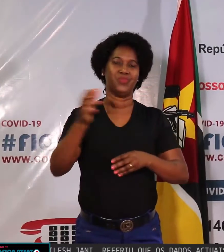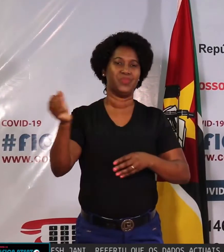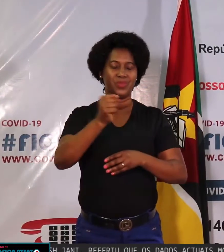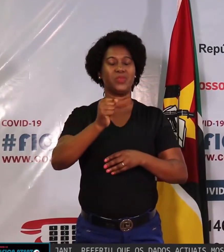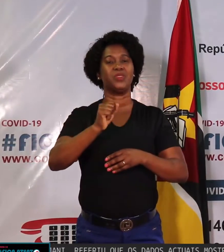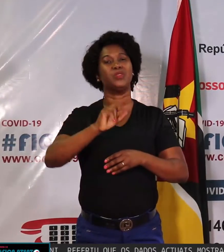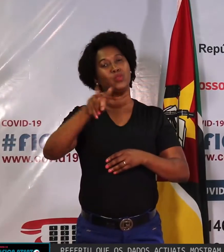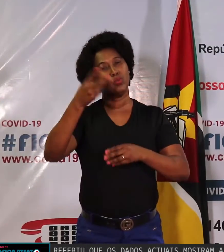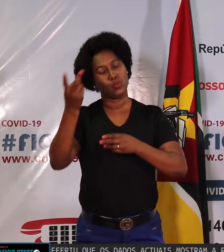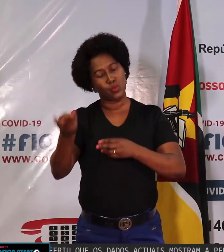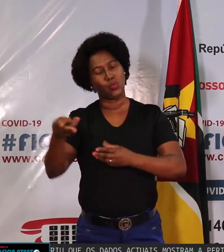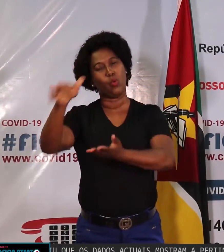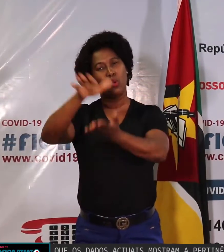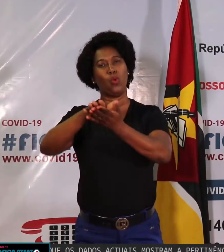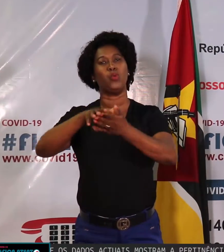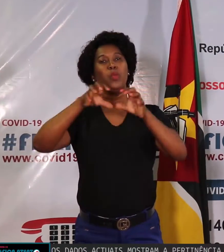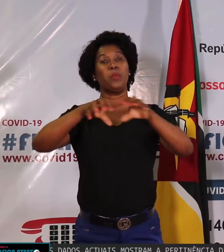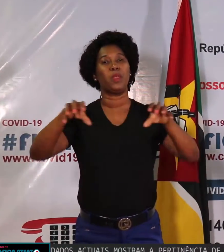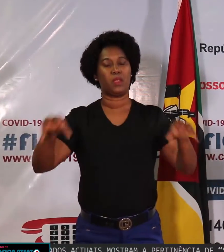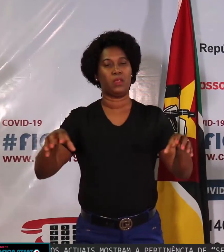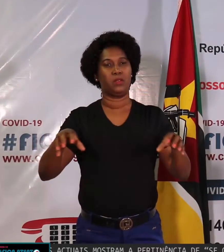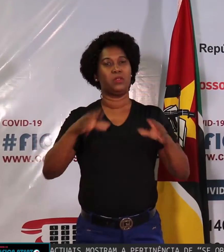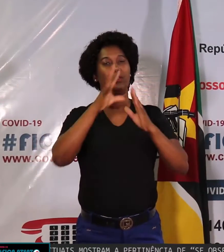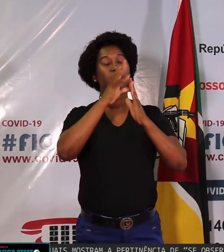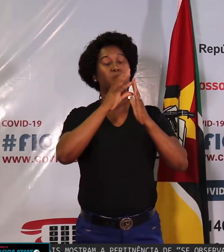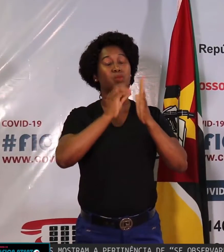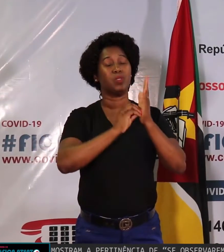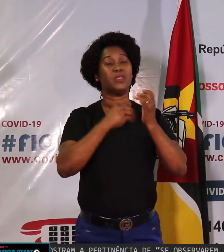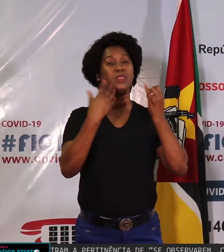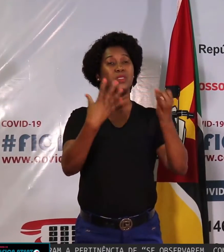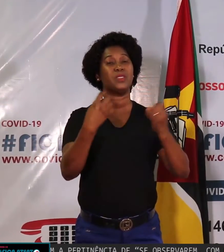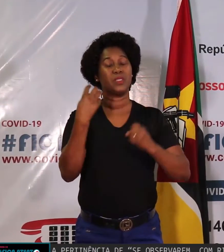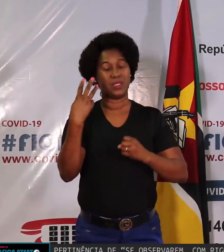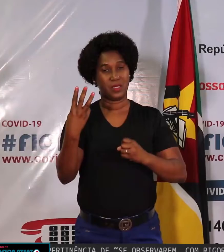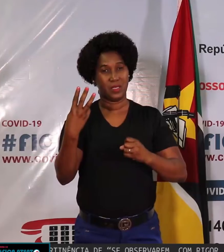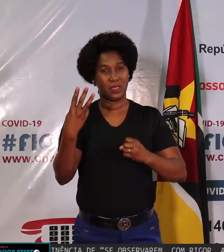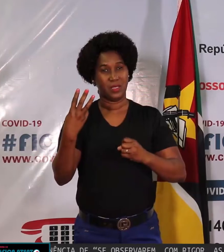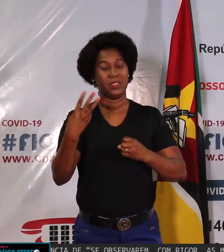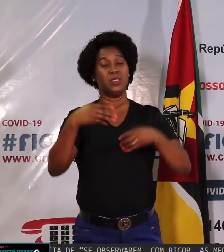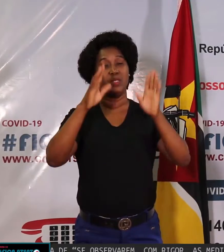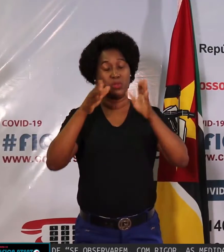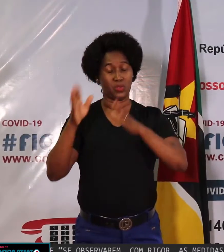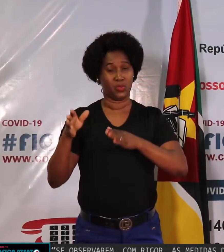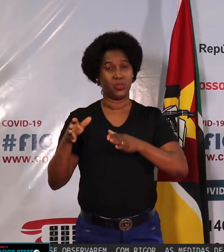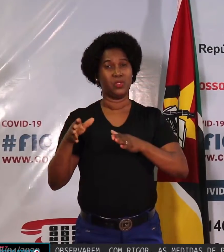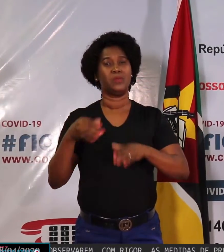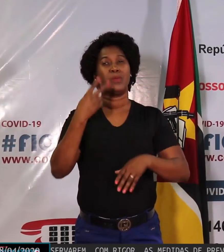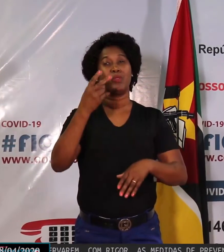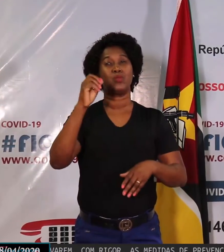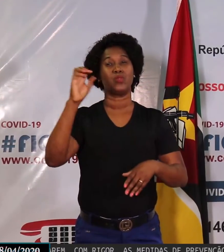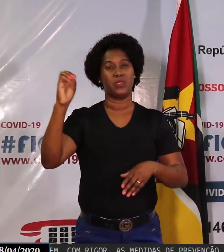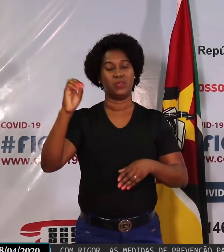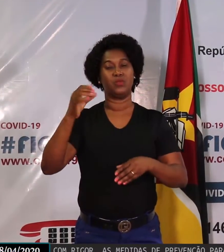outros mercados, estes 63, 200 vendedores em diferentes